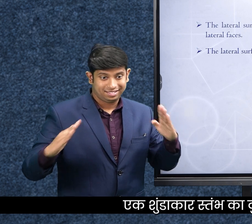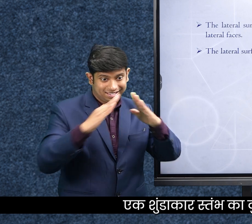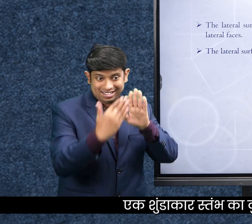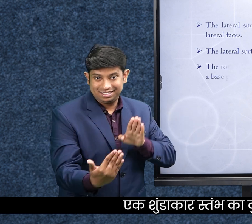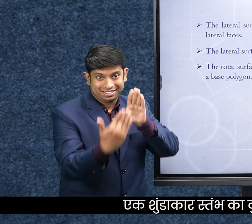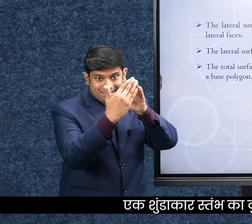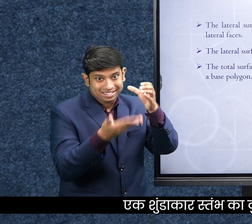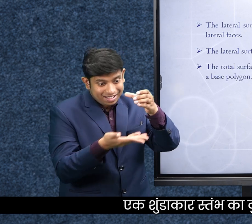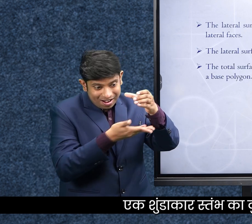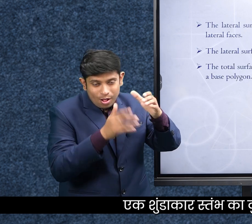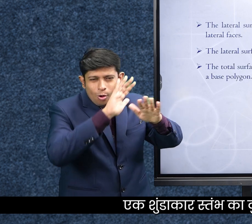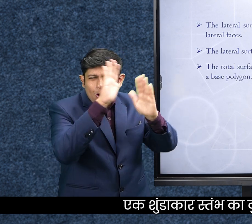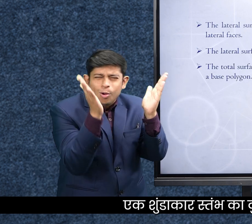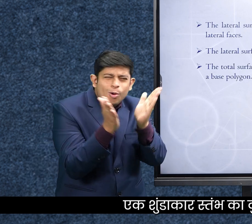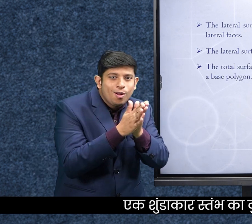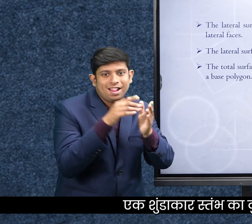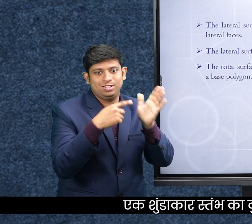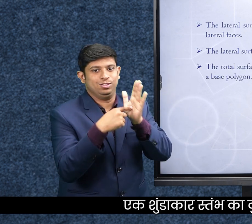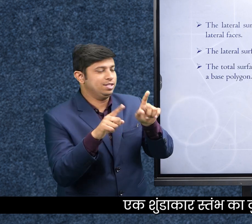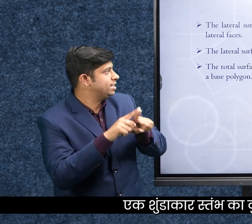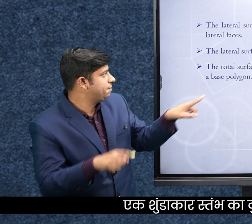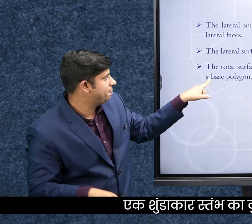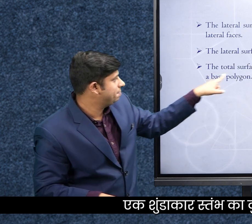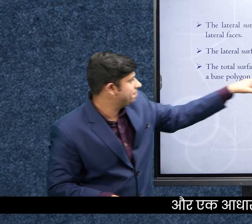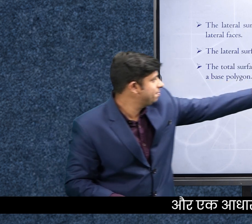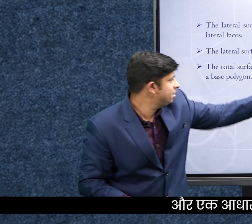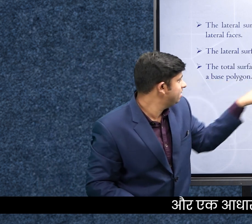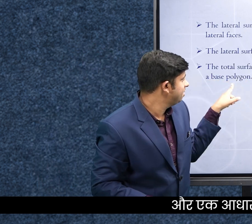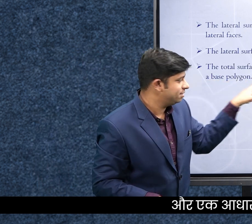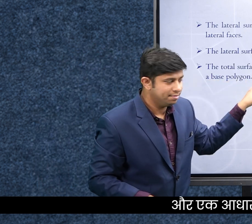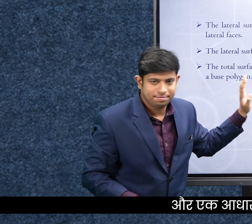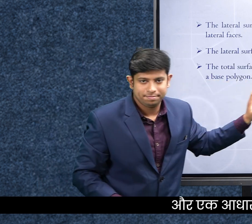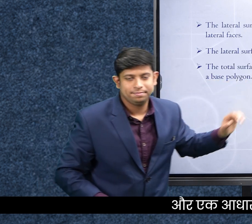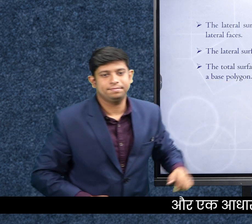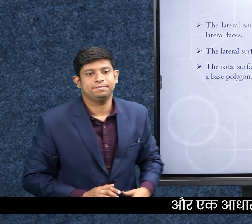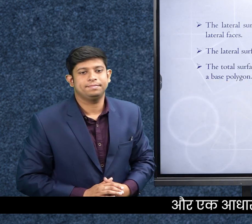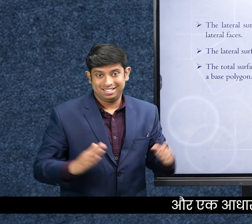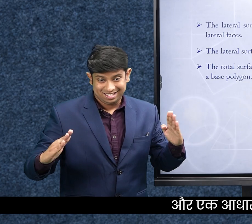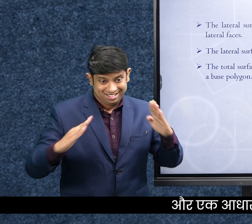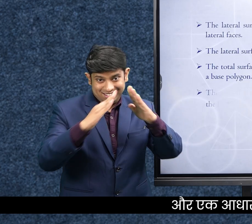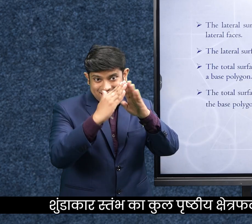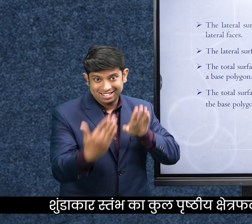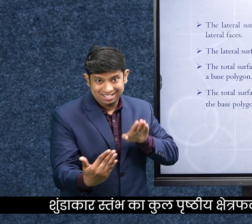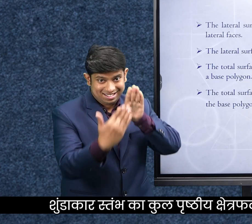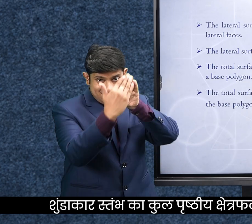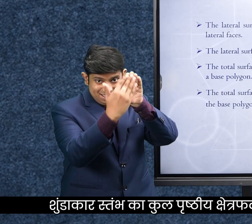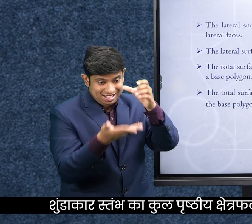एक शुंडाकार स्तंभ का कुल सतह क्षेत्र पार्श्व सतह क्षेत्र और एक आधार बहुभुज का क्षेत्र है। शुंडाकार स्तंभ का